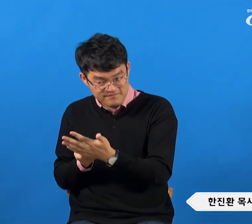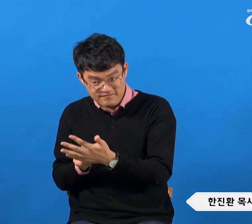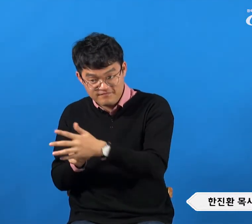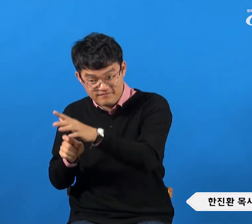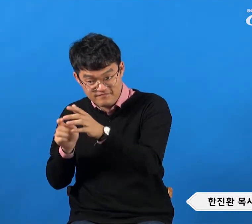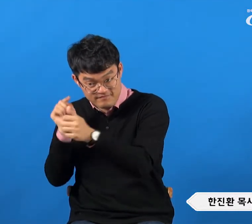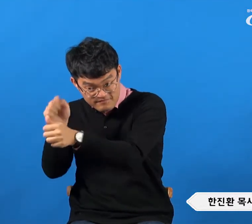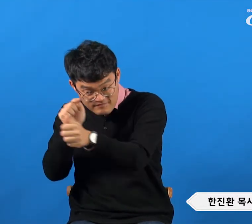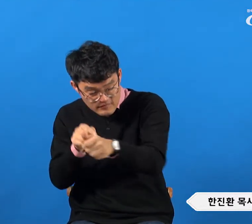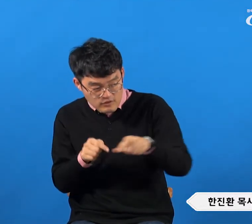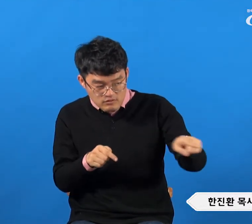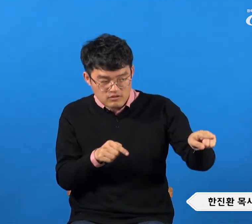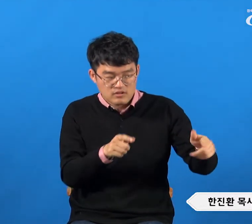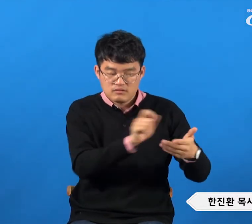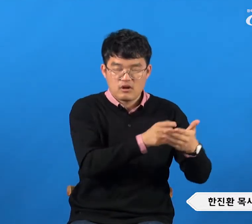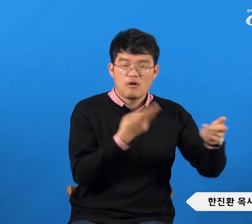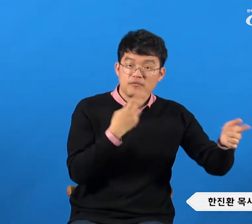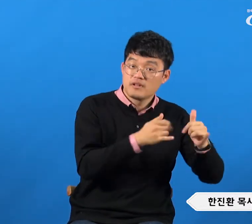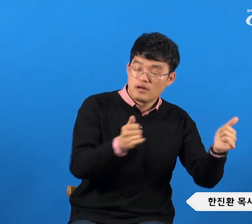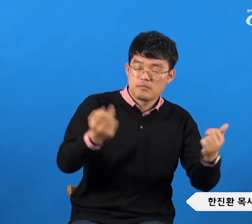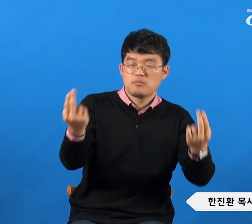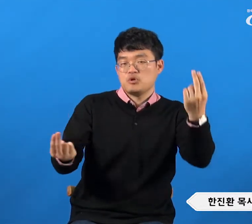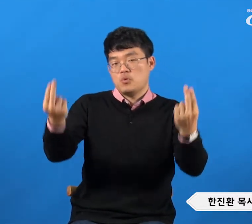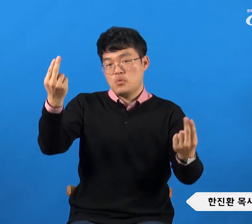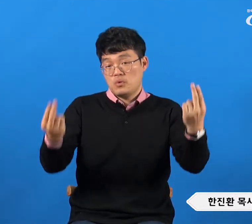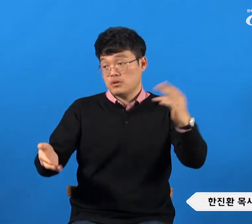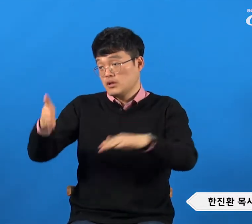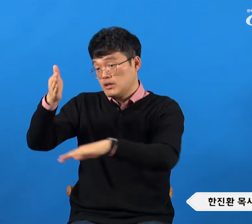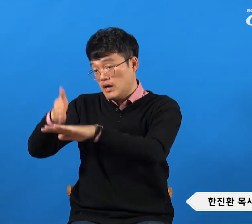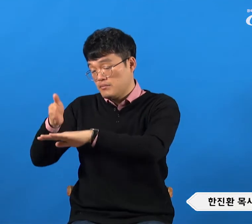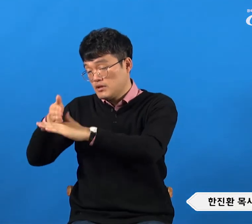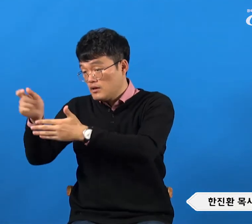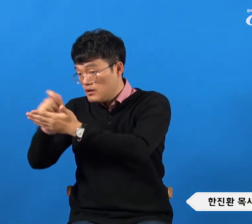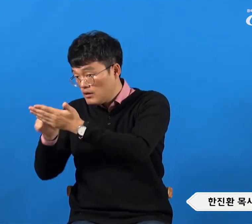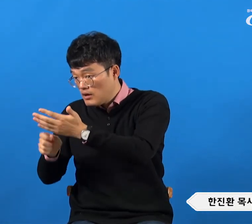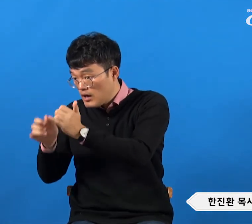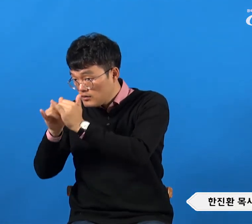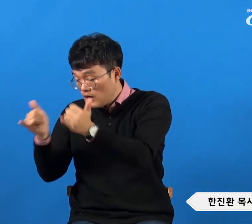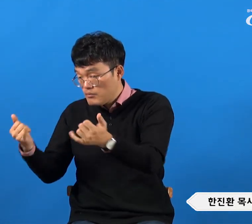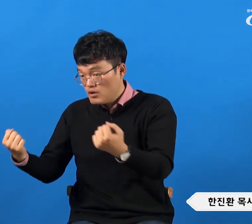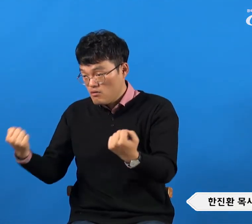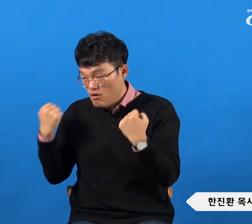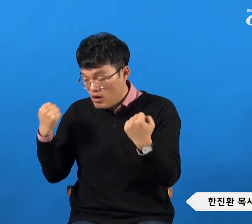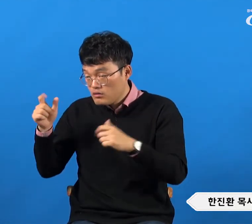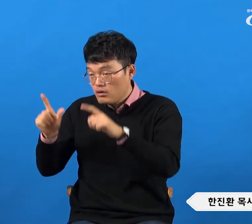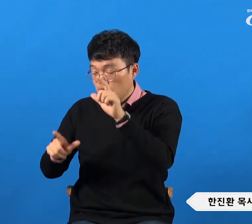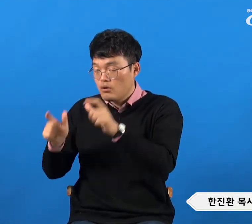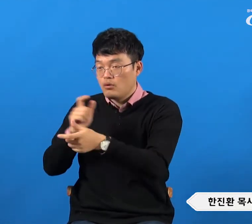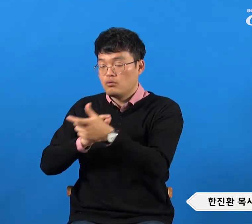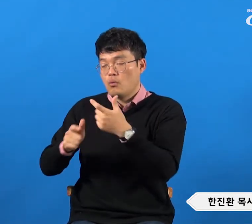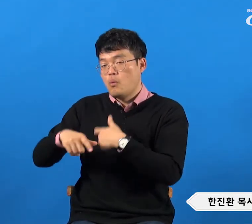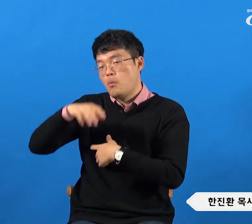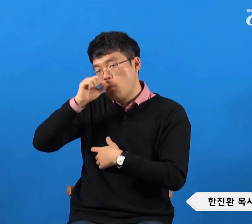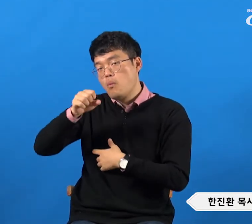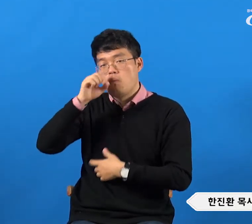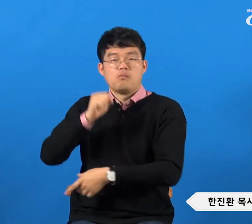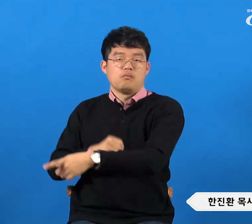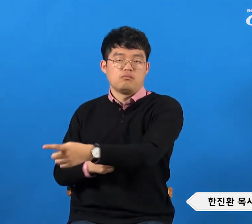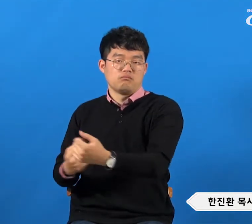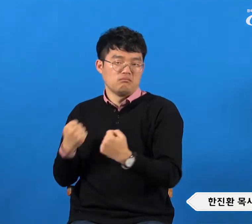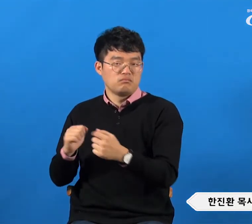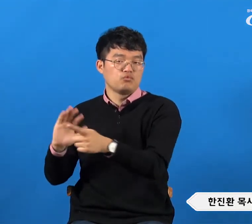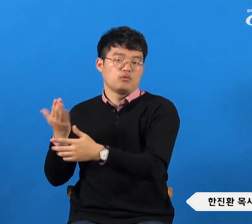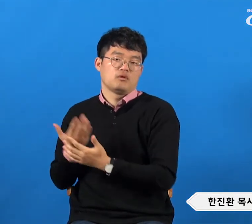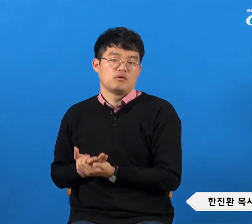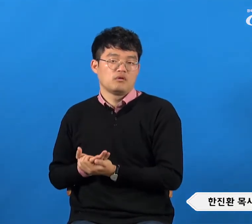사람들과 비교를 해보았습니다. 그랬더니 감사 일기를 쓰는 사람들의 건강 상태가 훨씬 더 좋았다고